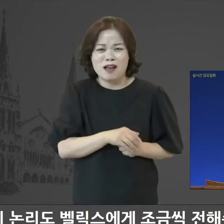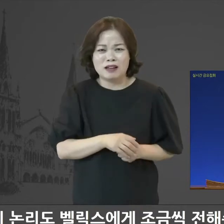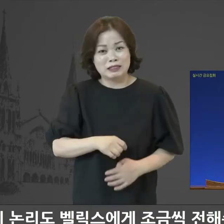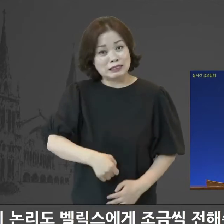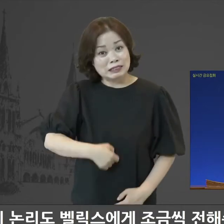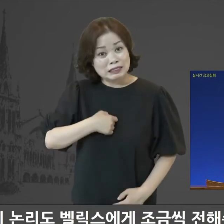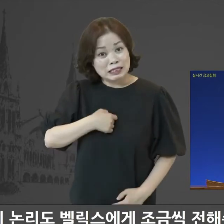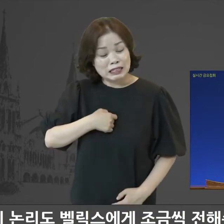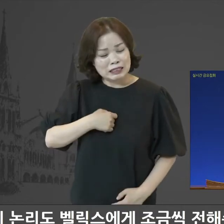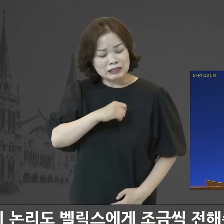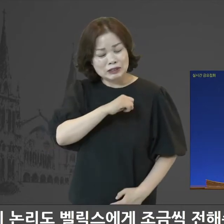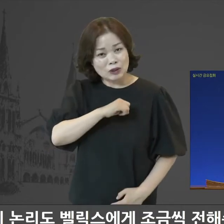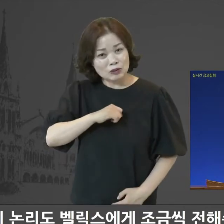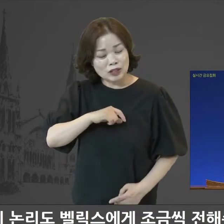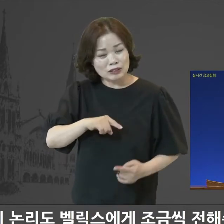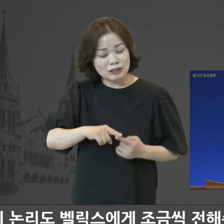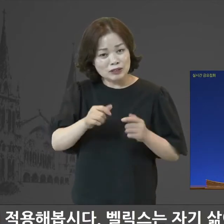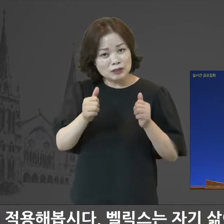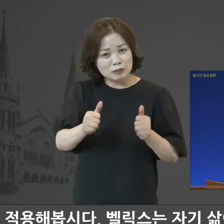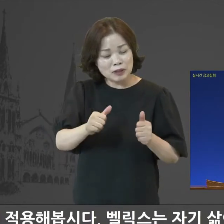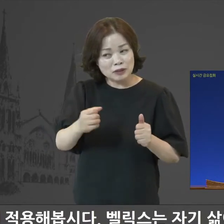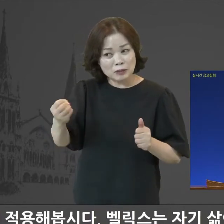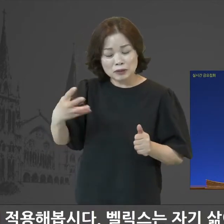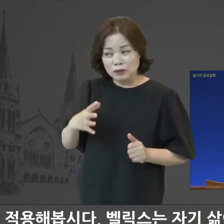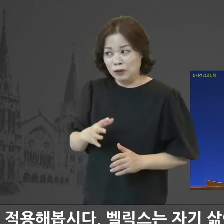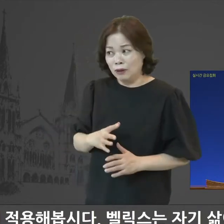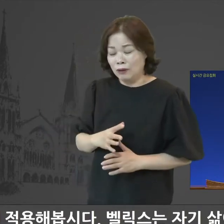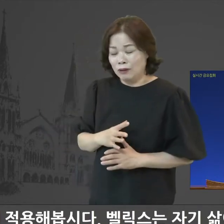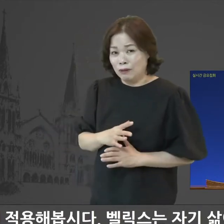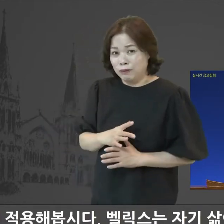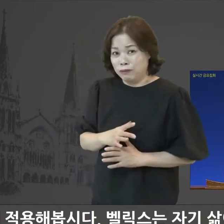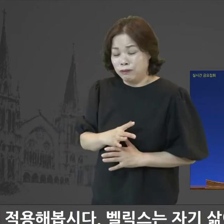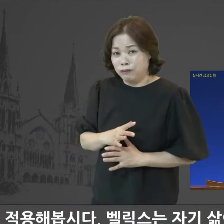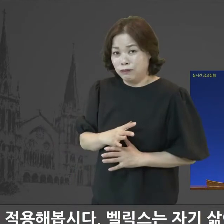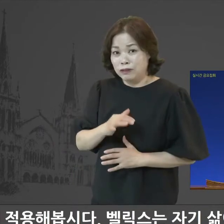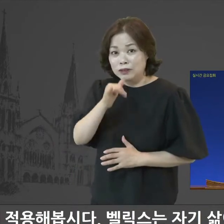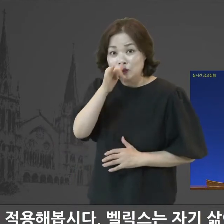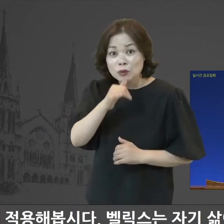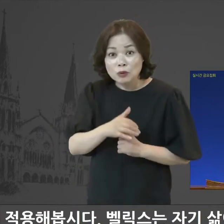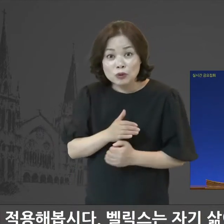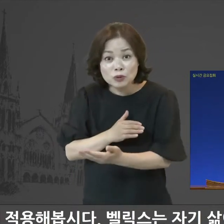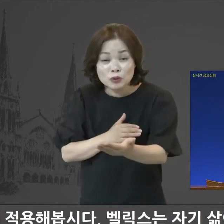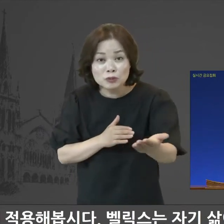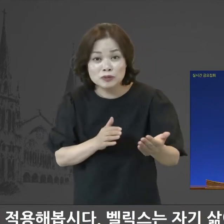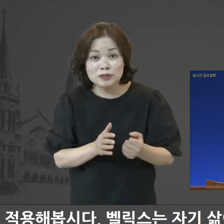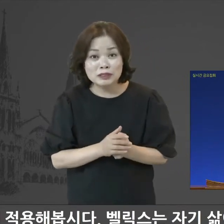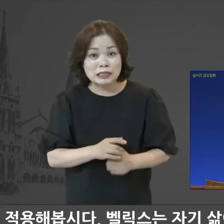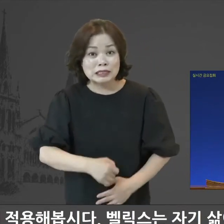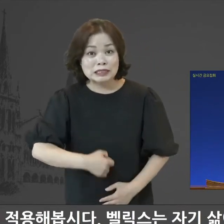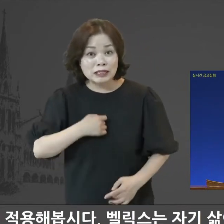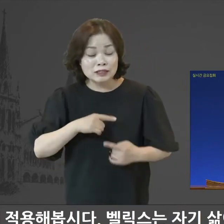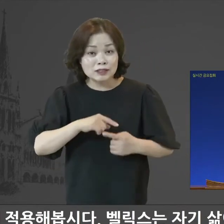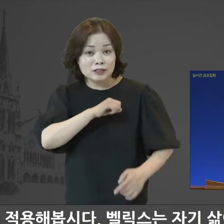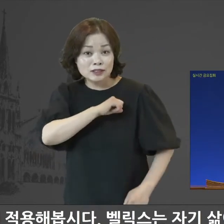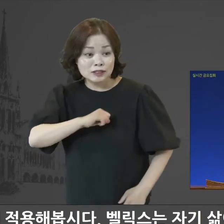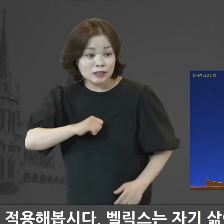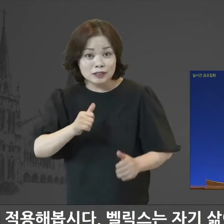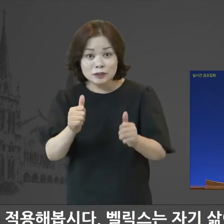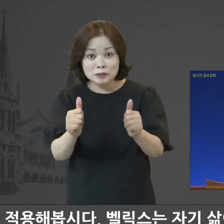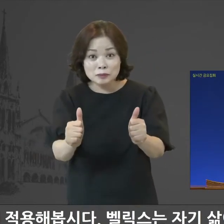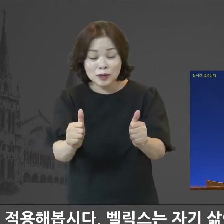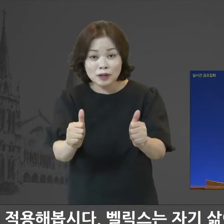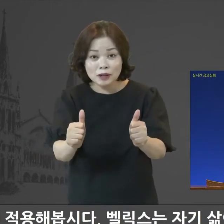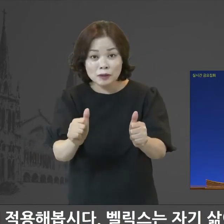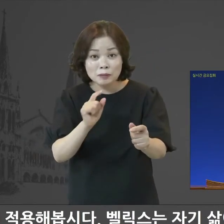대해서, 절제에 대해서, 심판에 대해서 얘기를 듣고 두려웠다 얘기합니다. 여러분, 우리는 의에 대해서, 절제에 대해서, 심판에